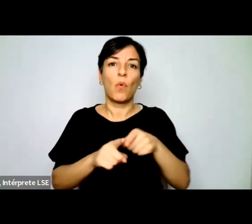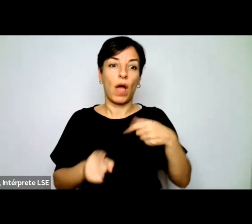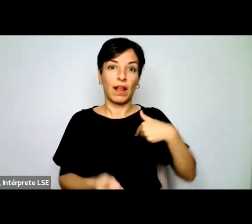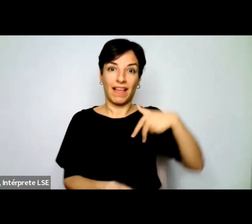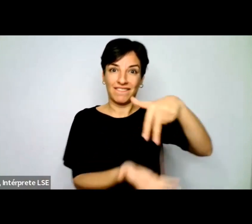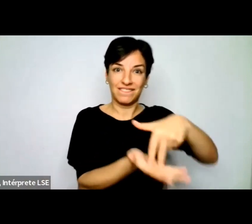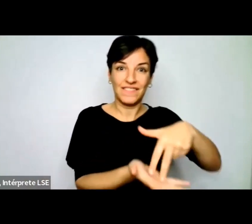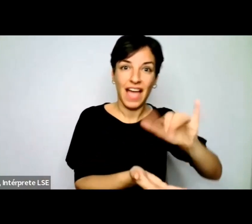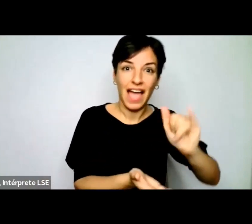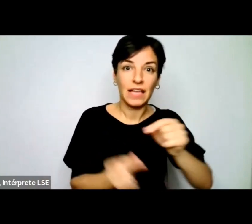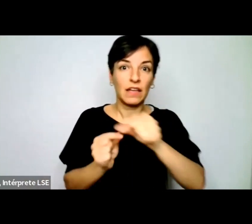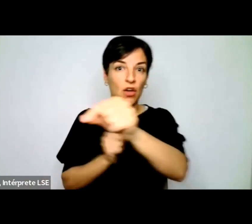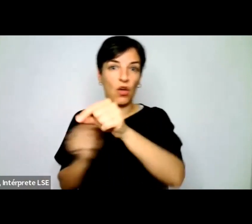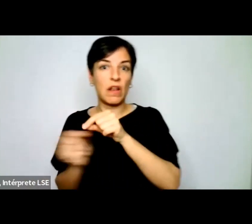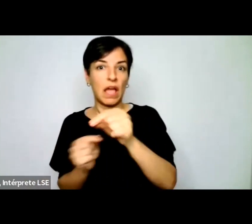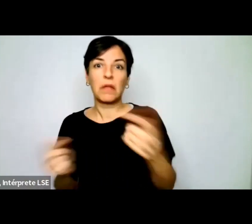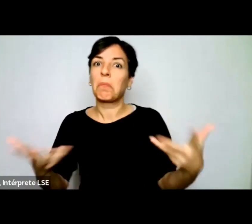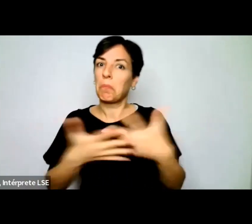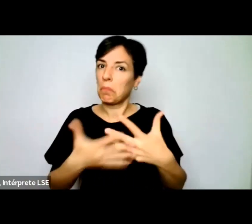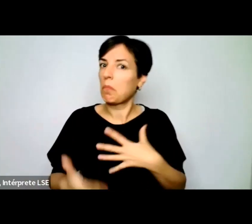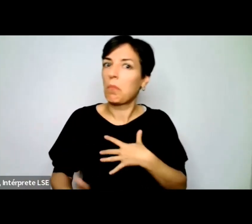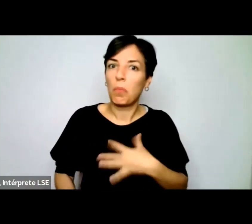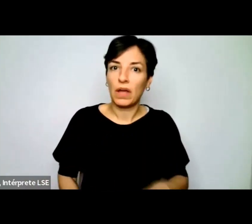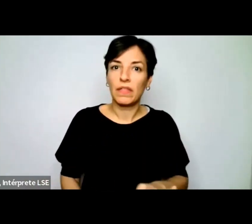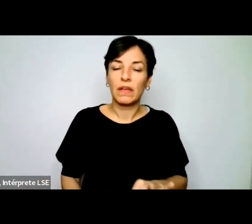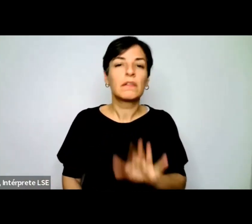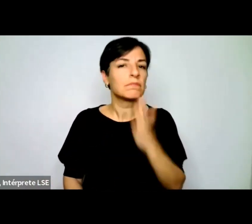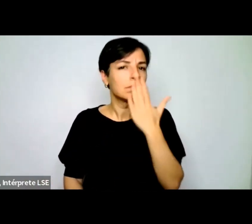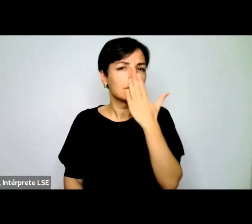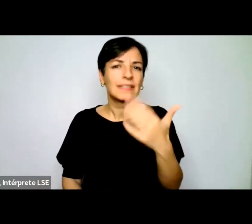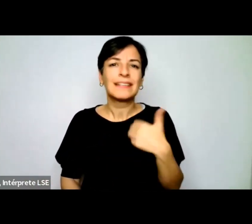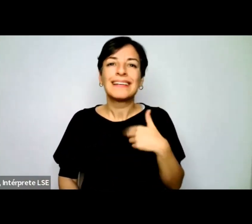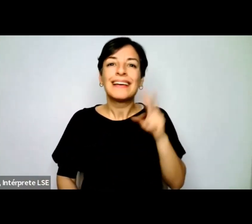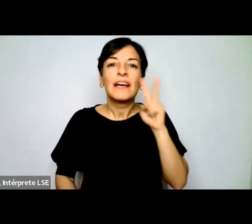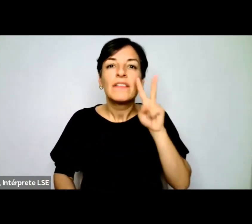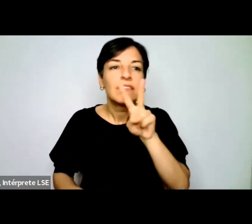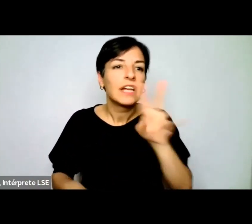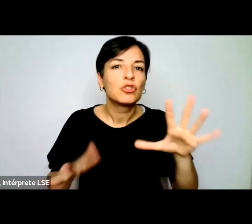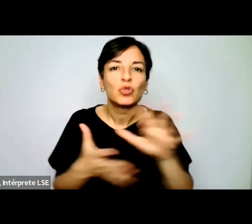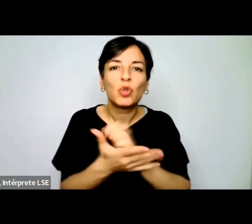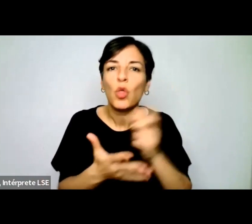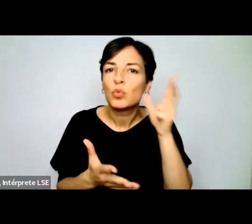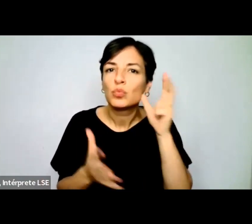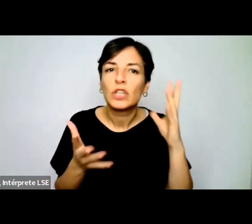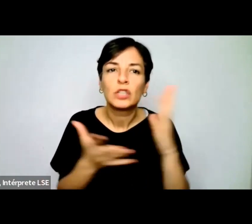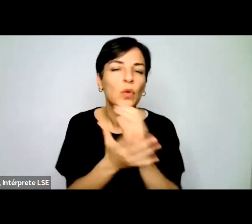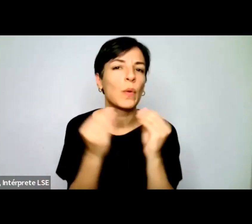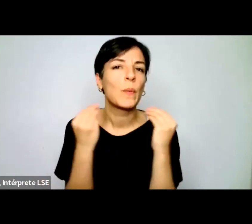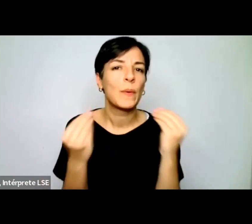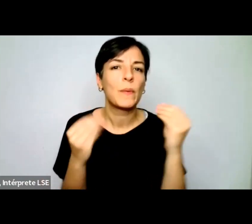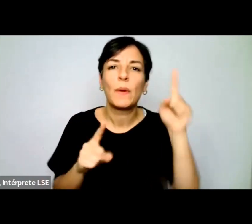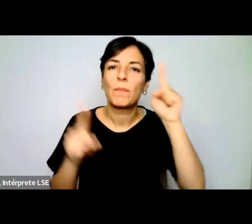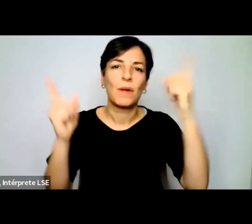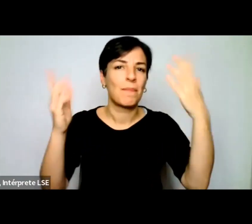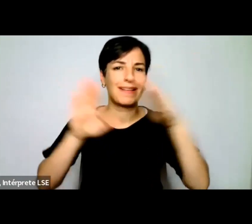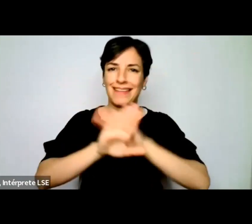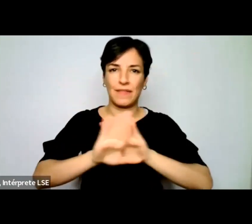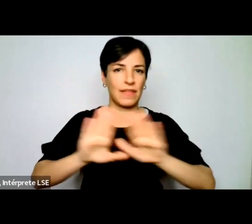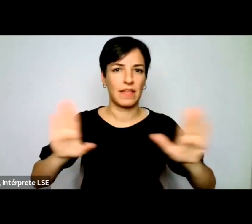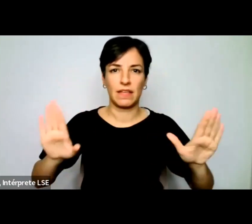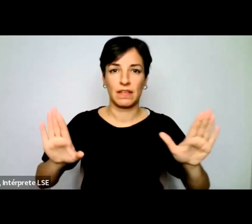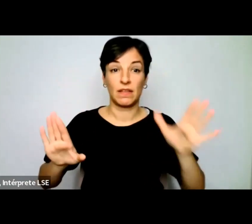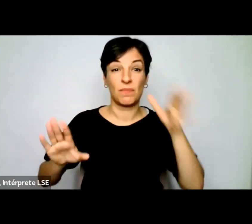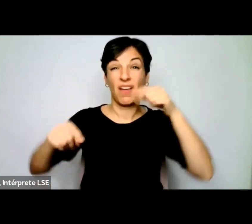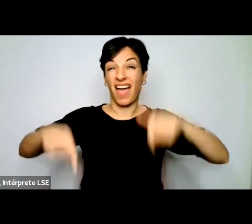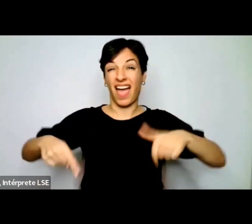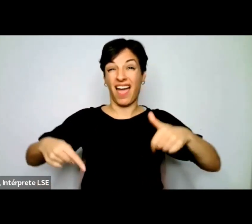y ya os garantizamos de que se va a ver todo y se va a escuchar todo perfectamente y que no va a haber problema, porque además ahora con